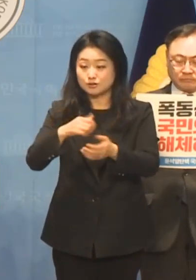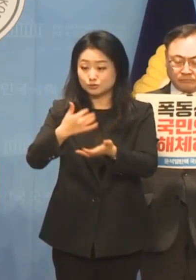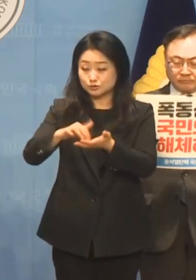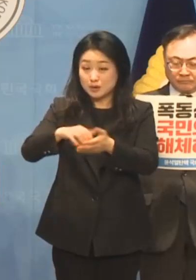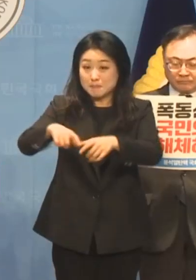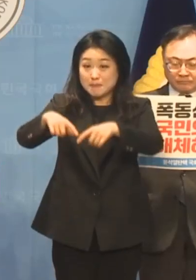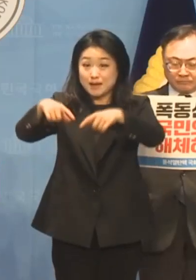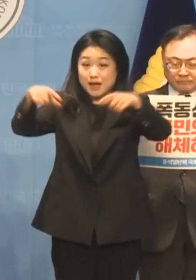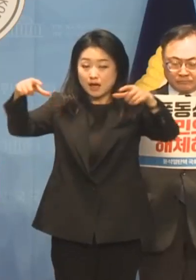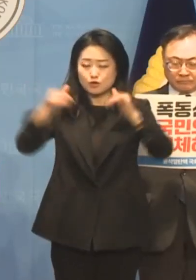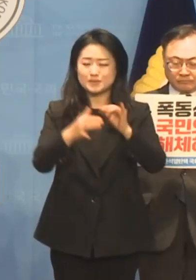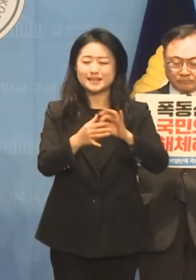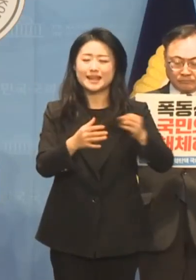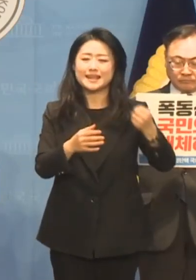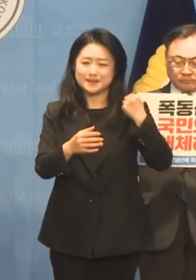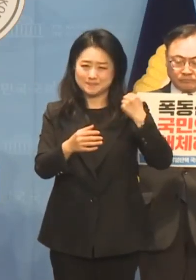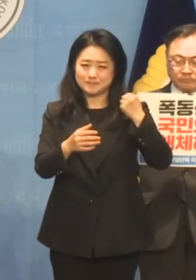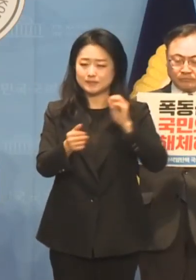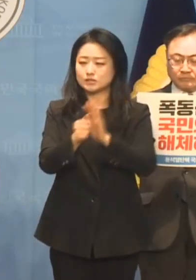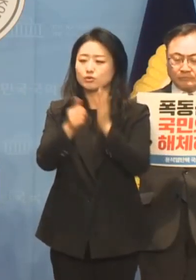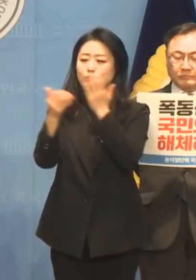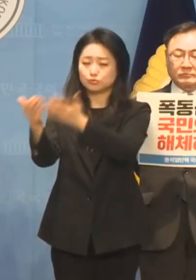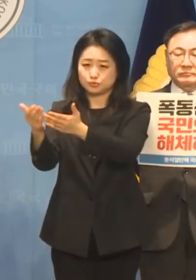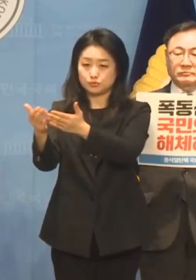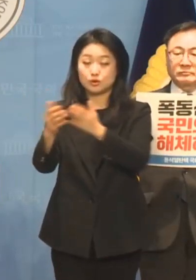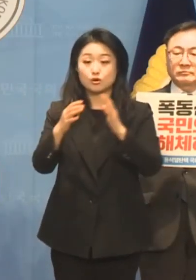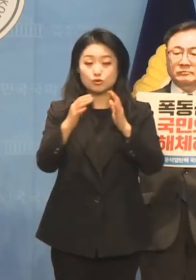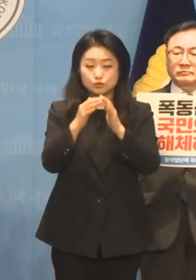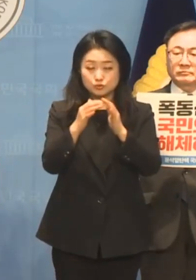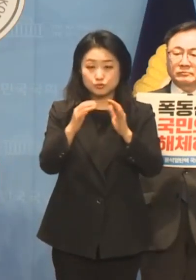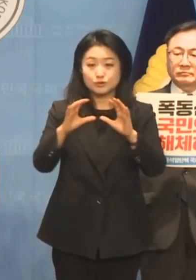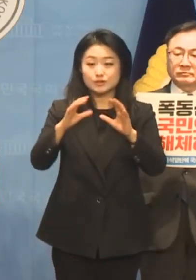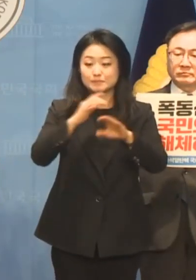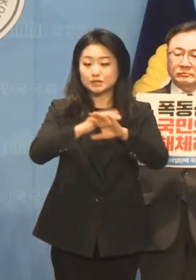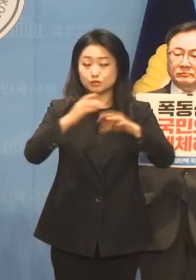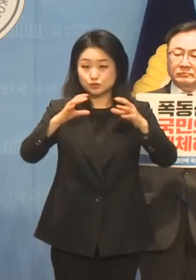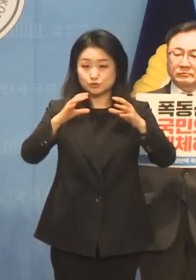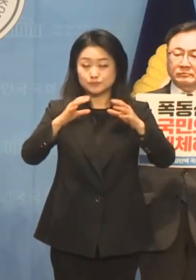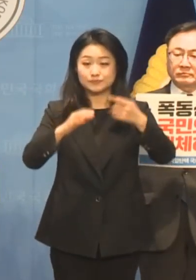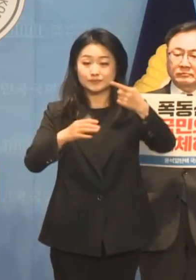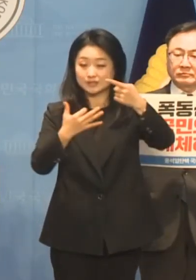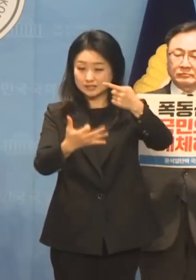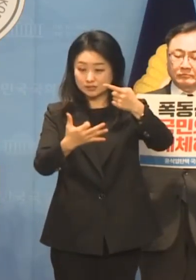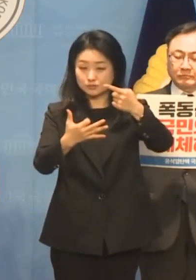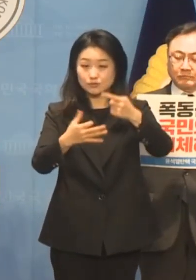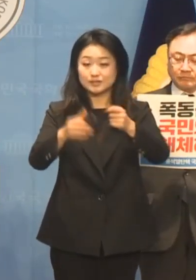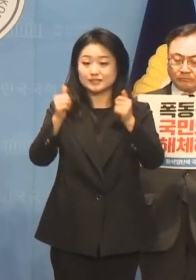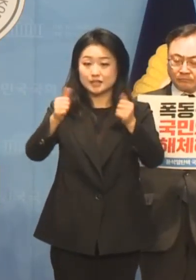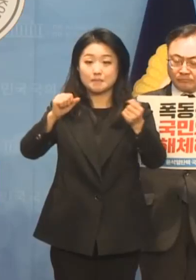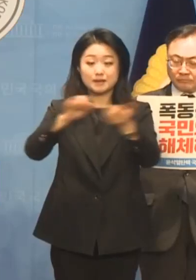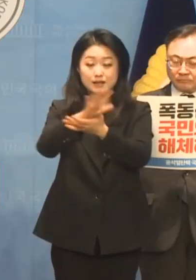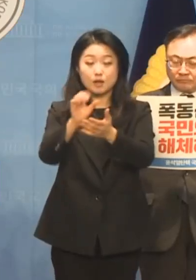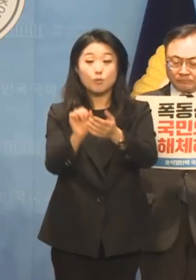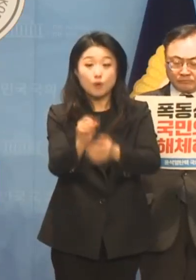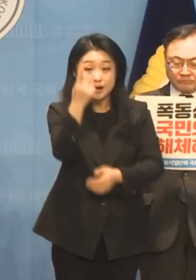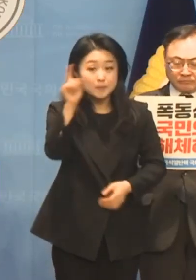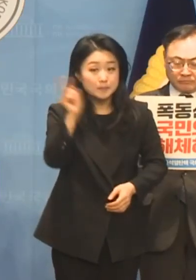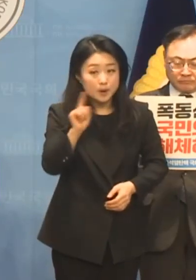나왔습니다. 민주적 기본 질서를 파괴한 119 서부지법 소요 사태의 핵심